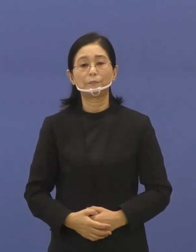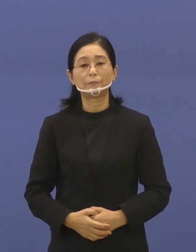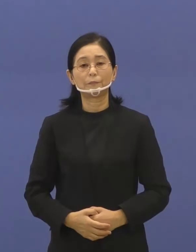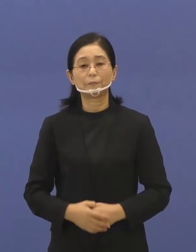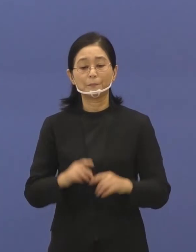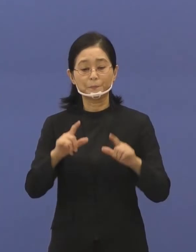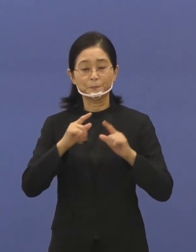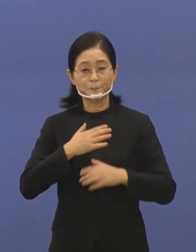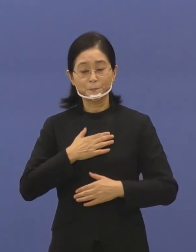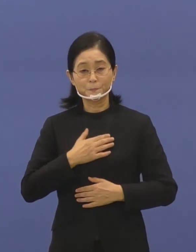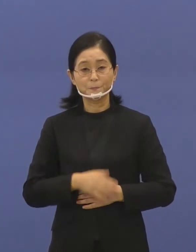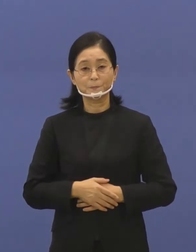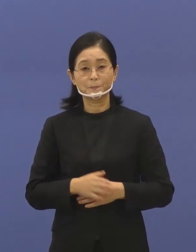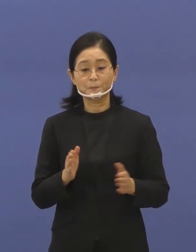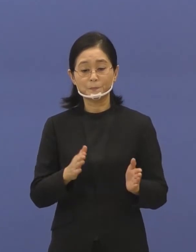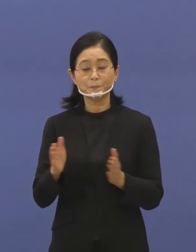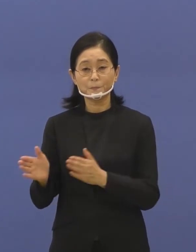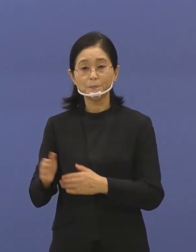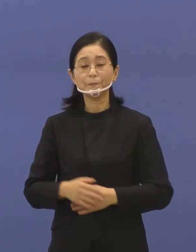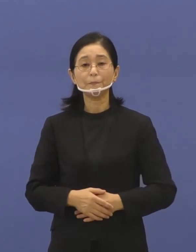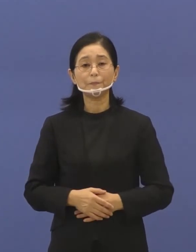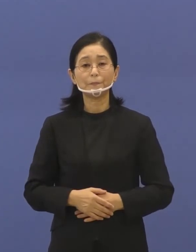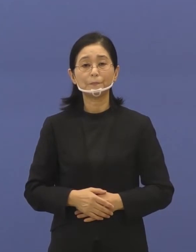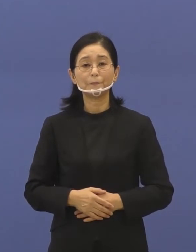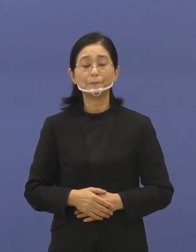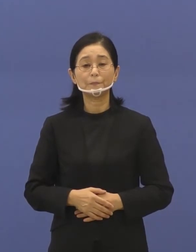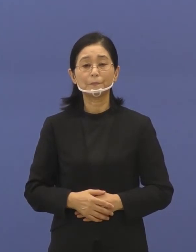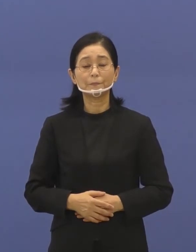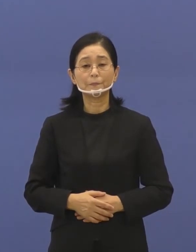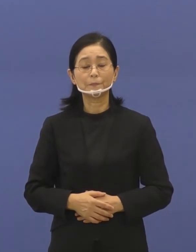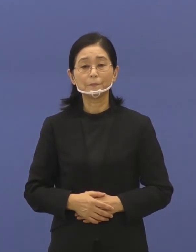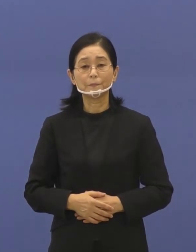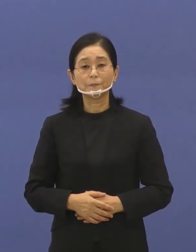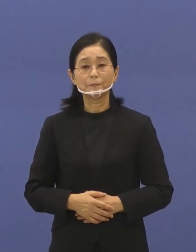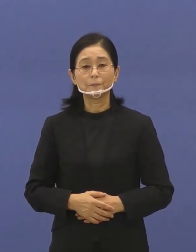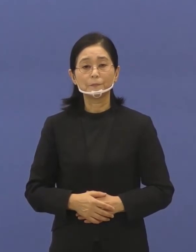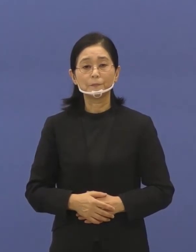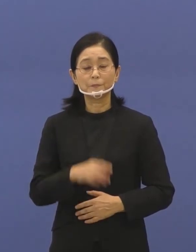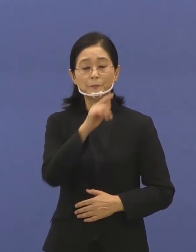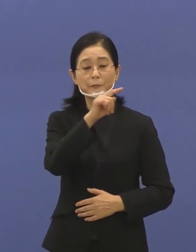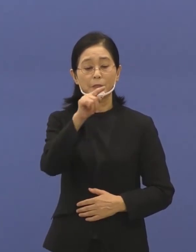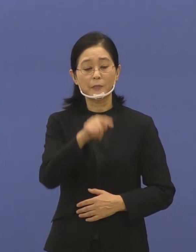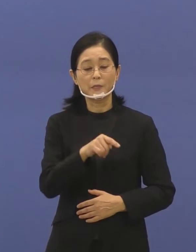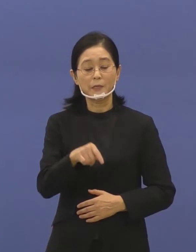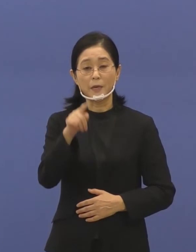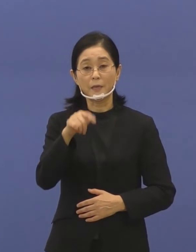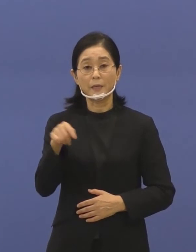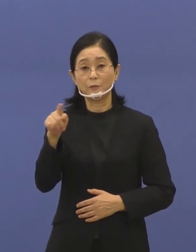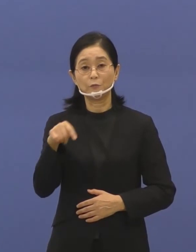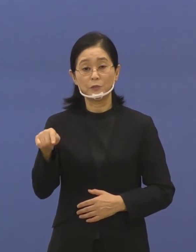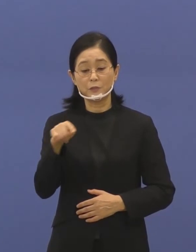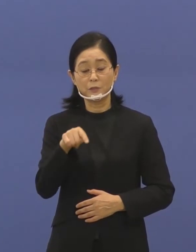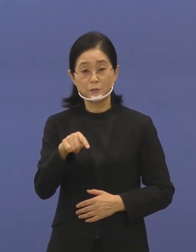一方で先ほど山際大臣発言参院選の中の話もありましたけれども、ILC に関しても